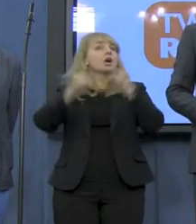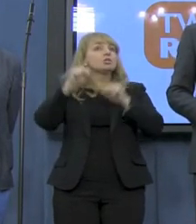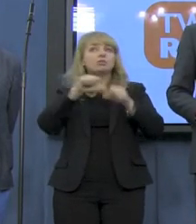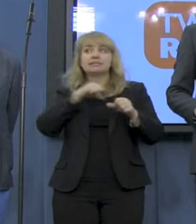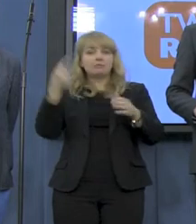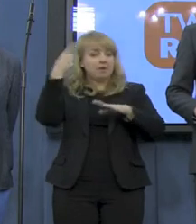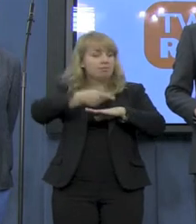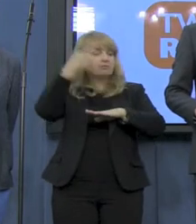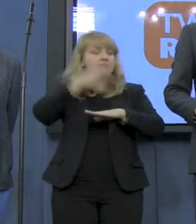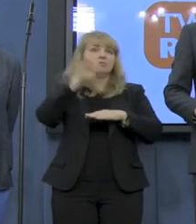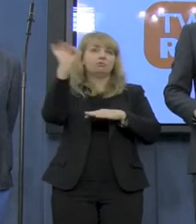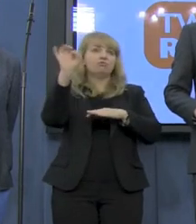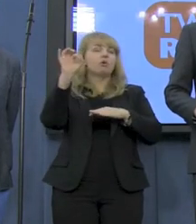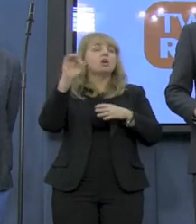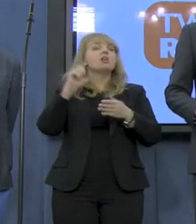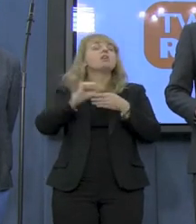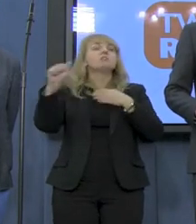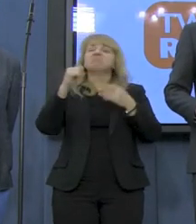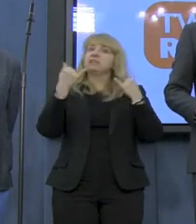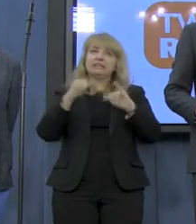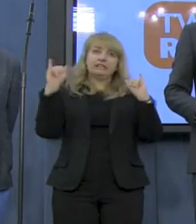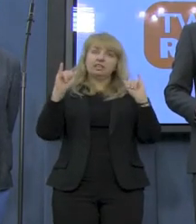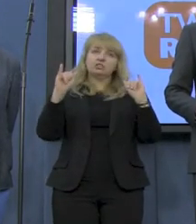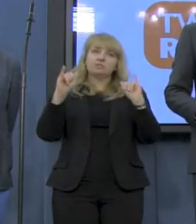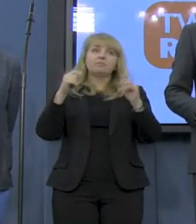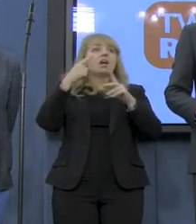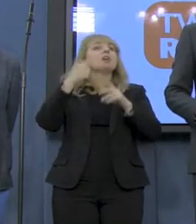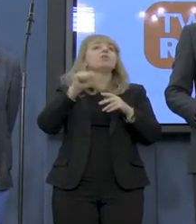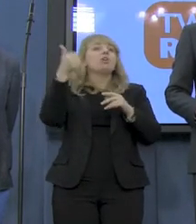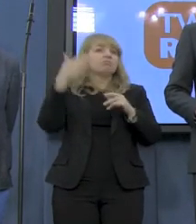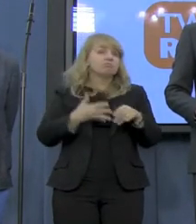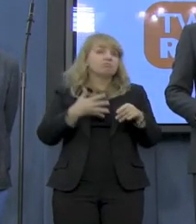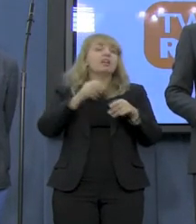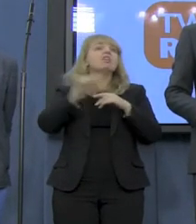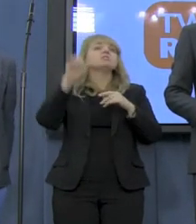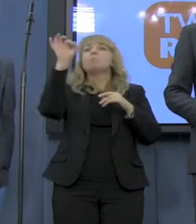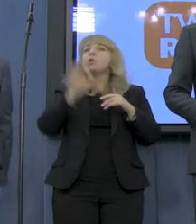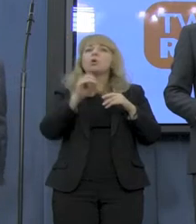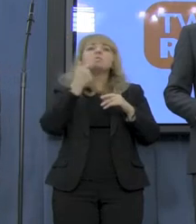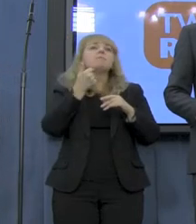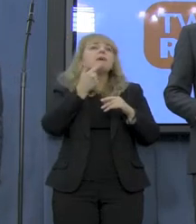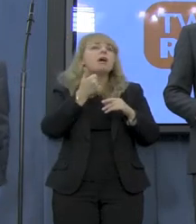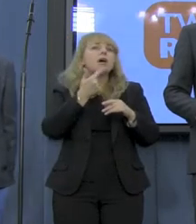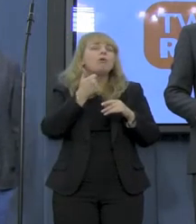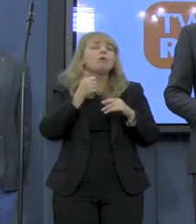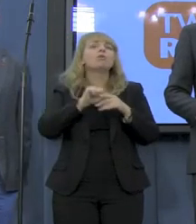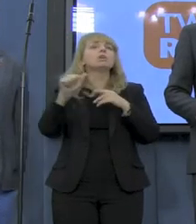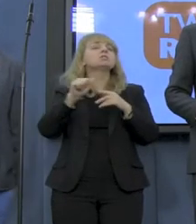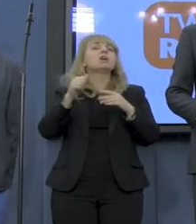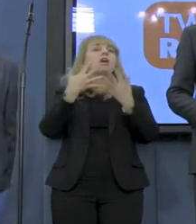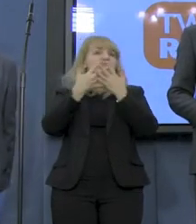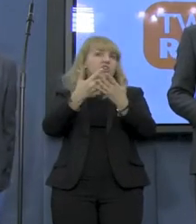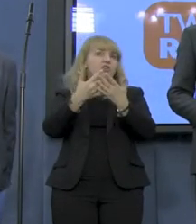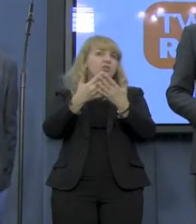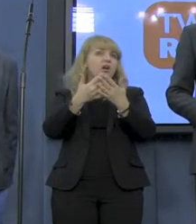Jak wynika z tego orzecznictwa, ułamek tak naprawdę, jakaś mały promil orzeczeń to są kary